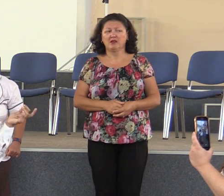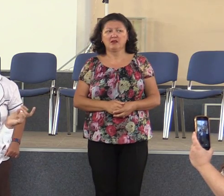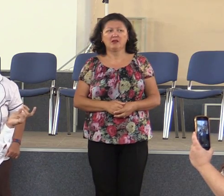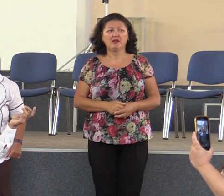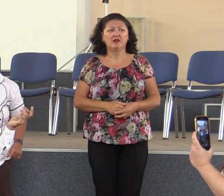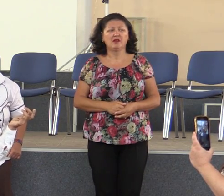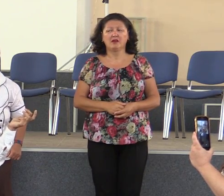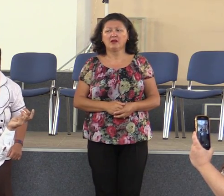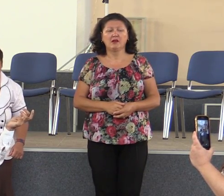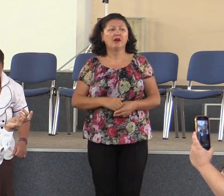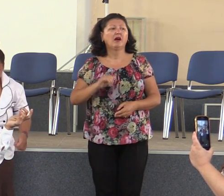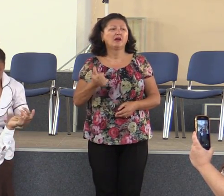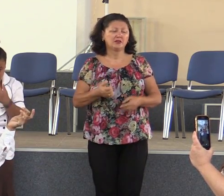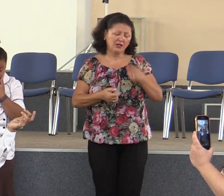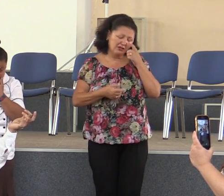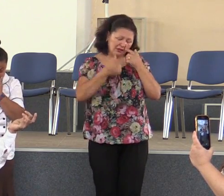Și nu-mi pare